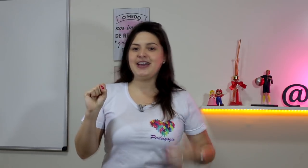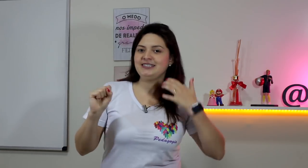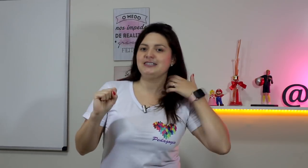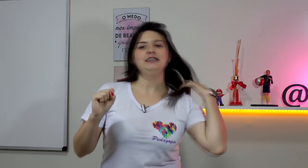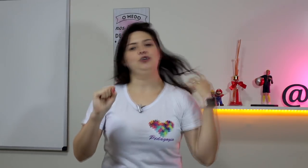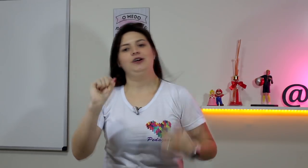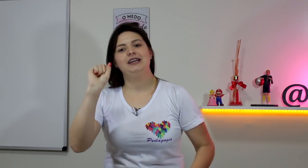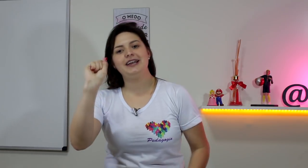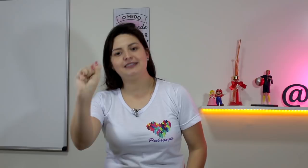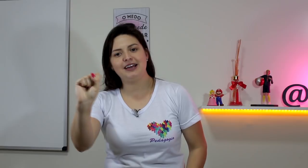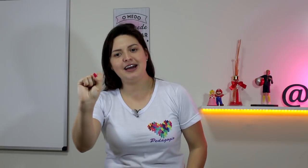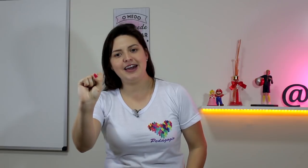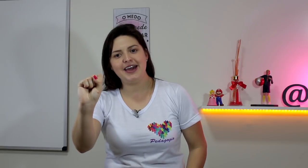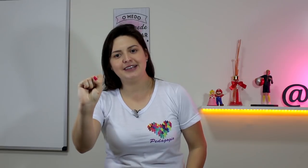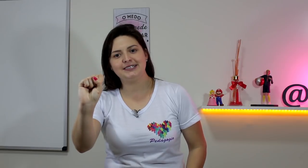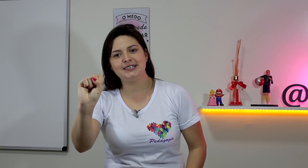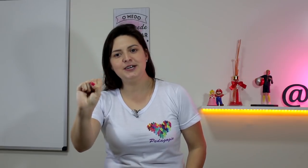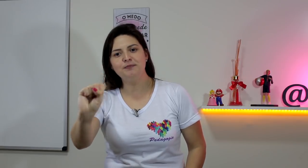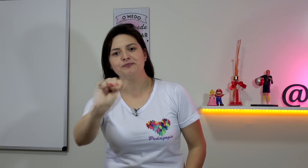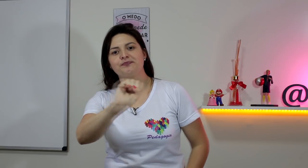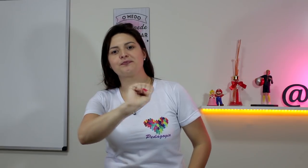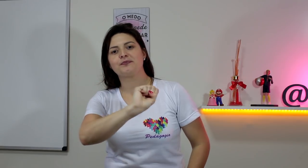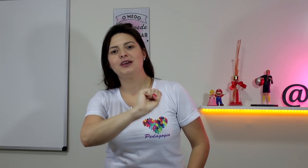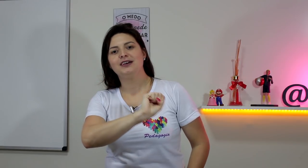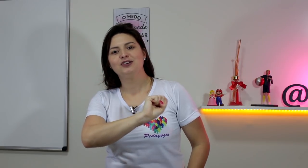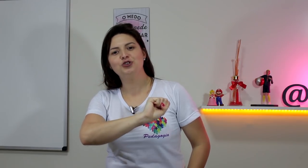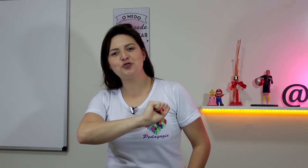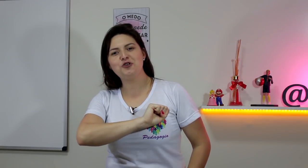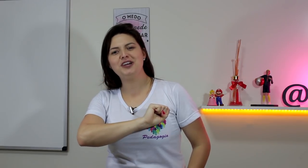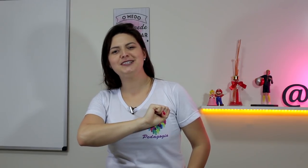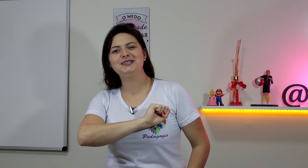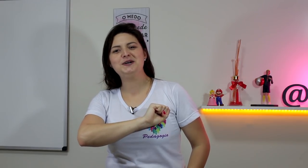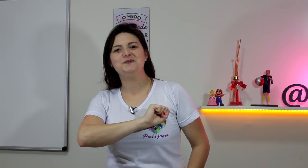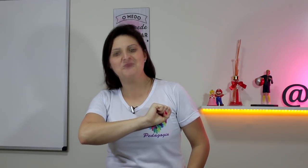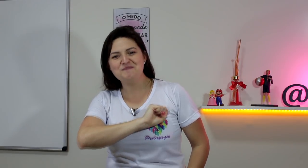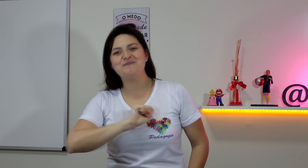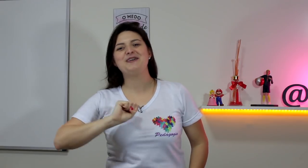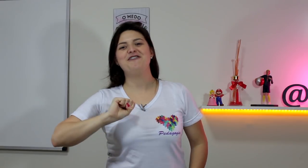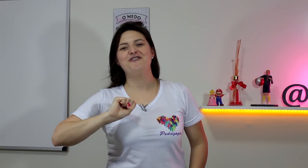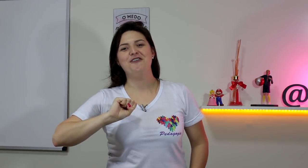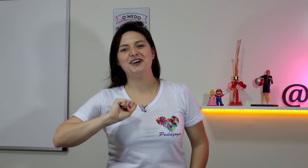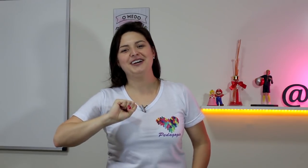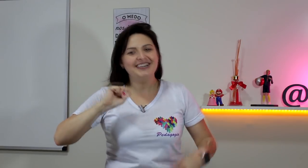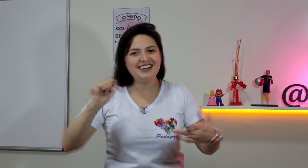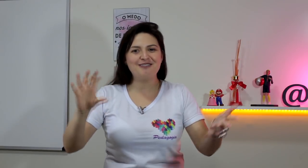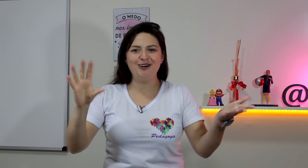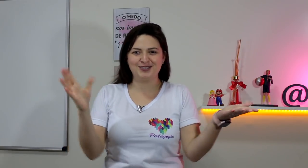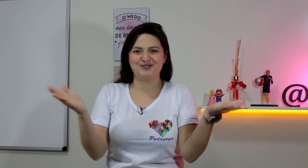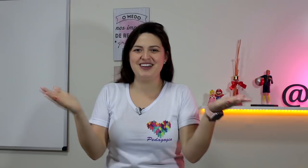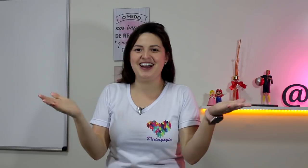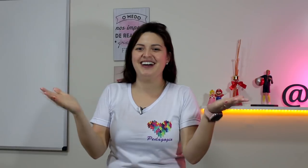esse daqui, ó. Letra S do coração pra fora, igual os